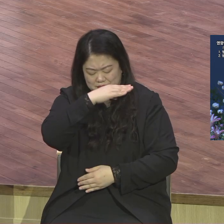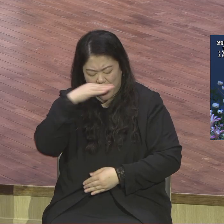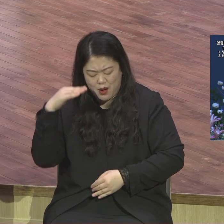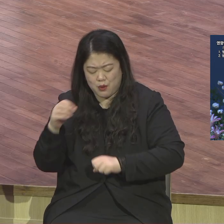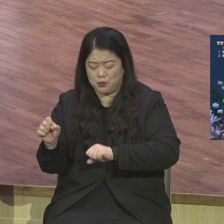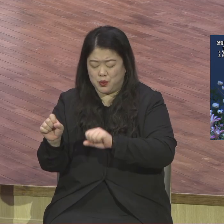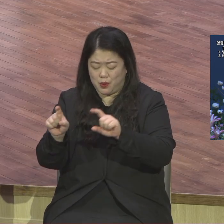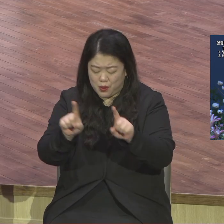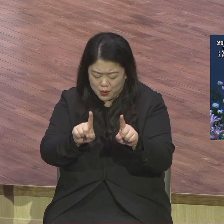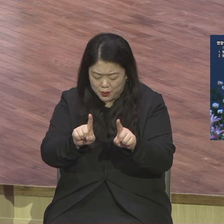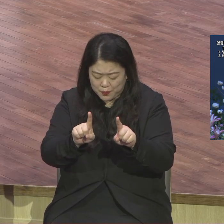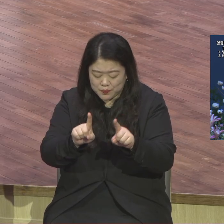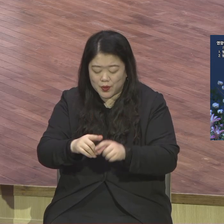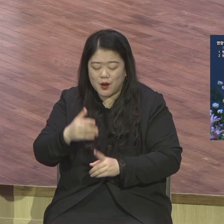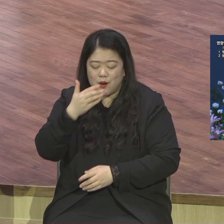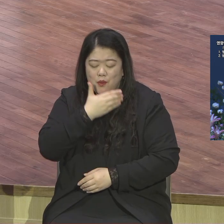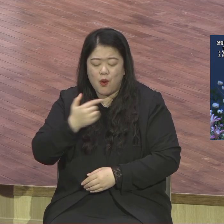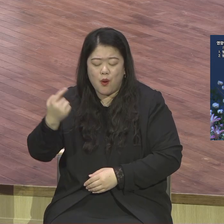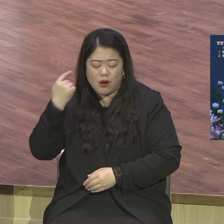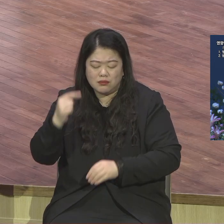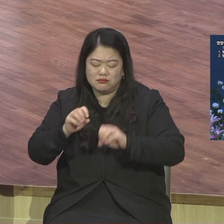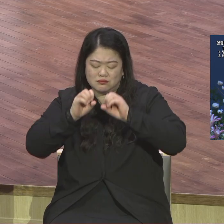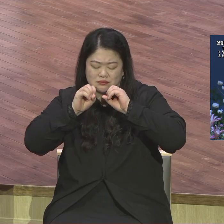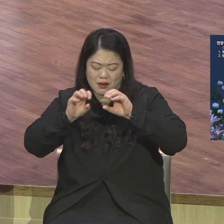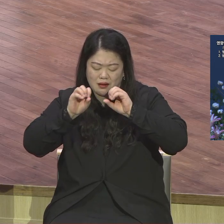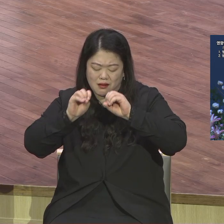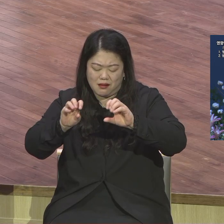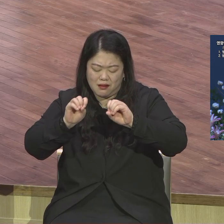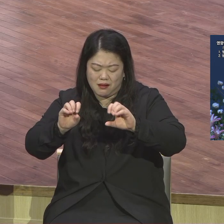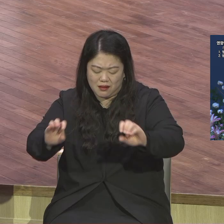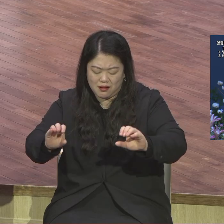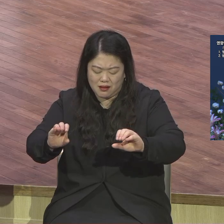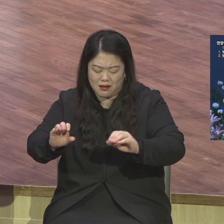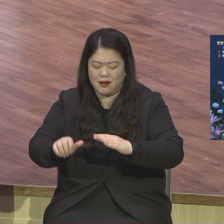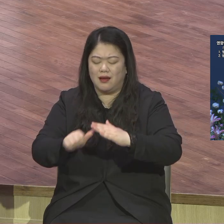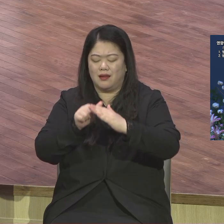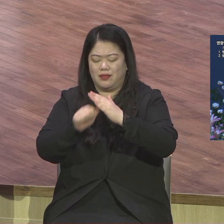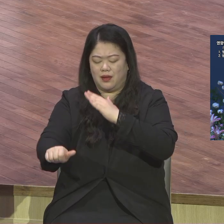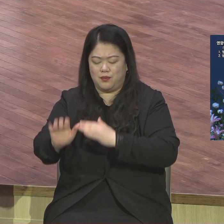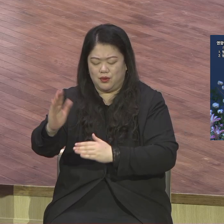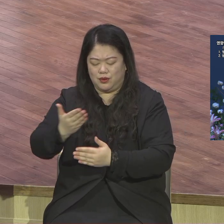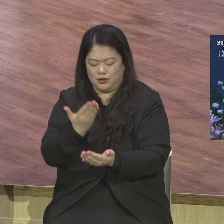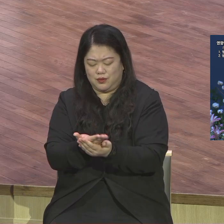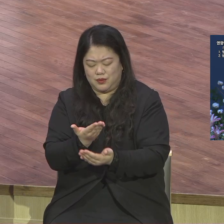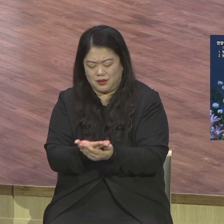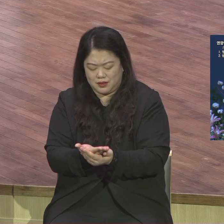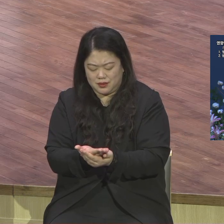많은 사람들에게 복음 향기를 바라는 전도자들이 다 되게